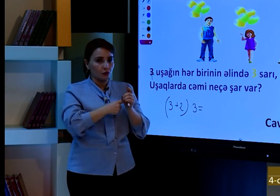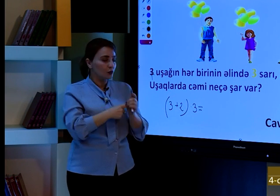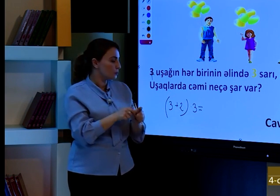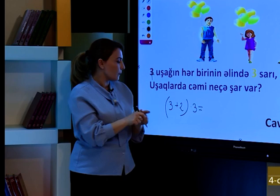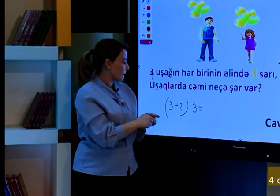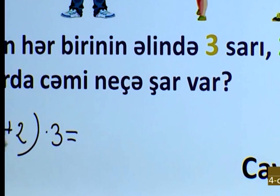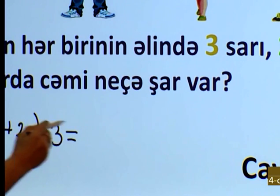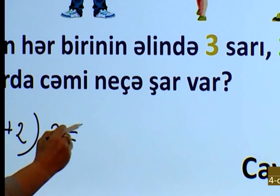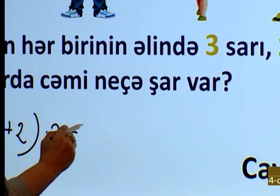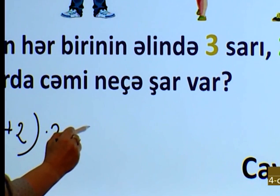vurub,